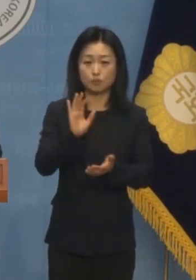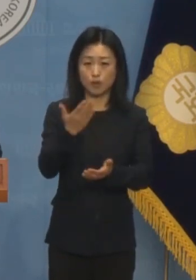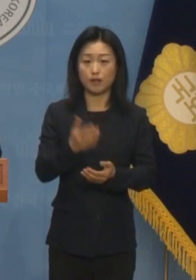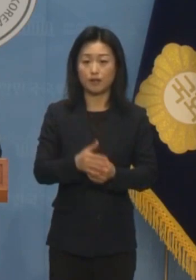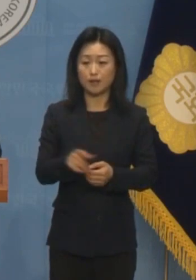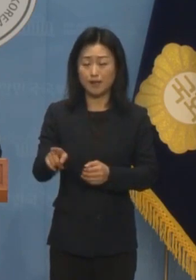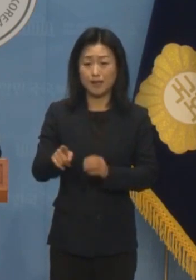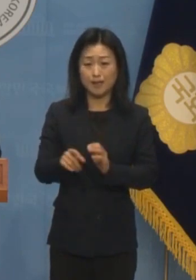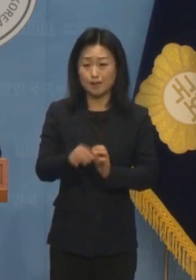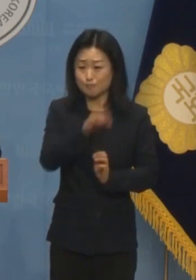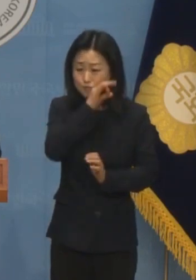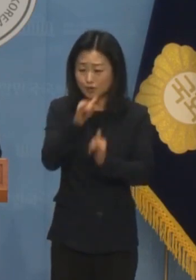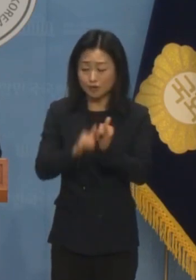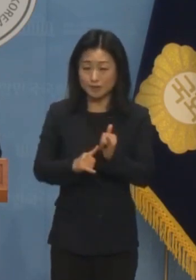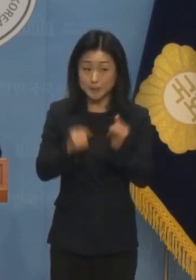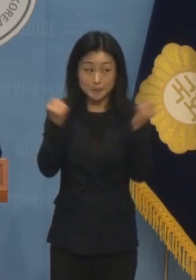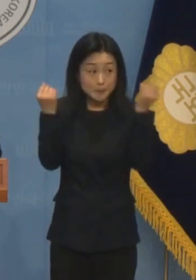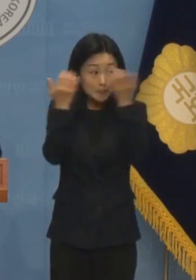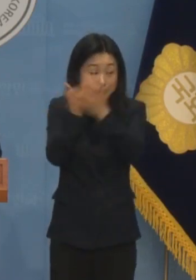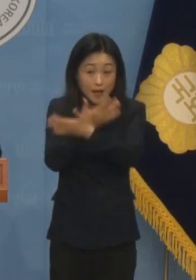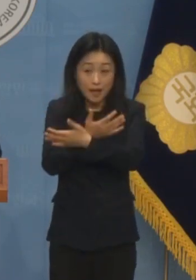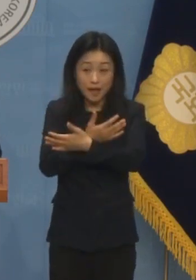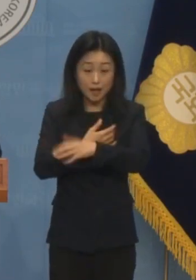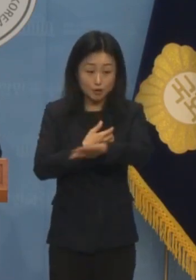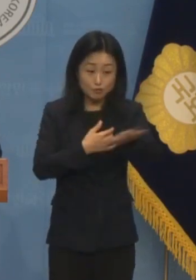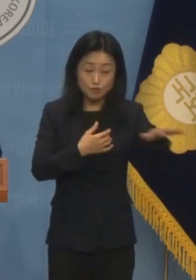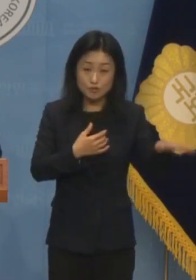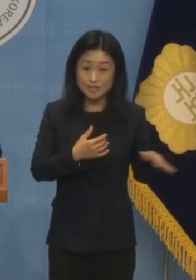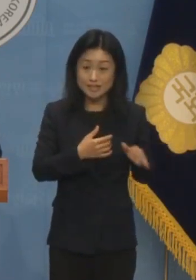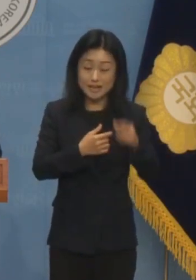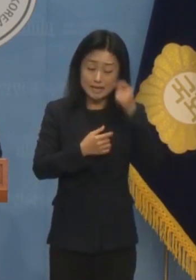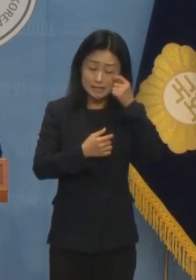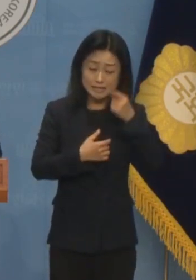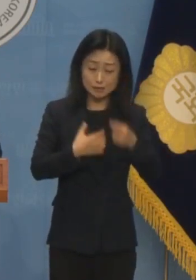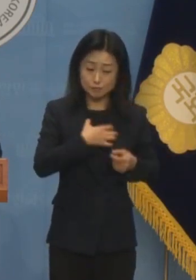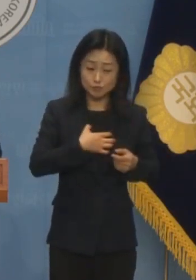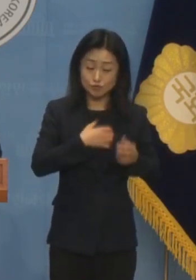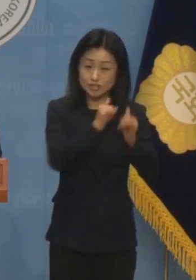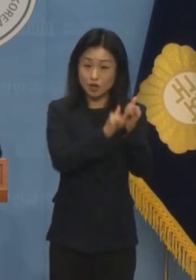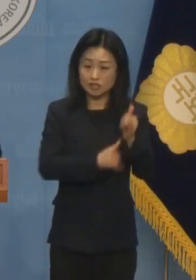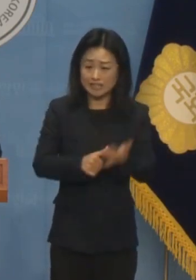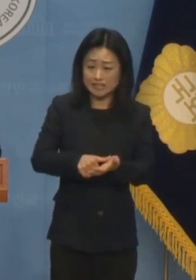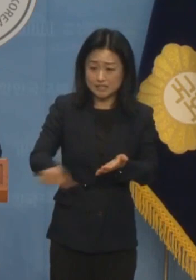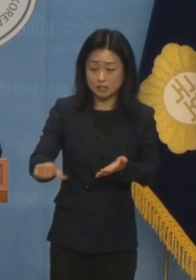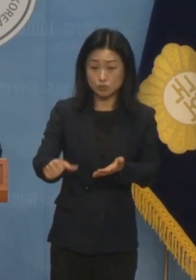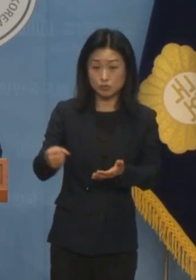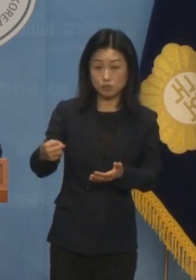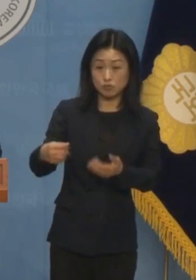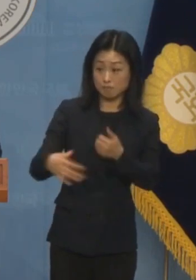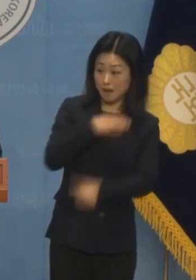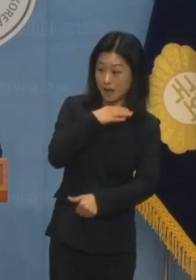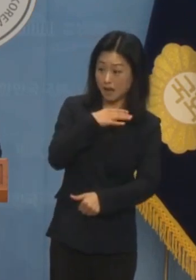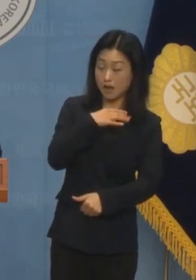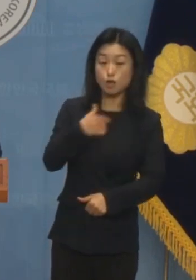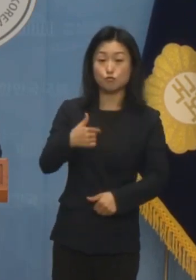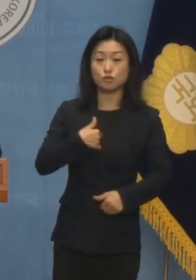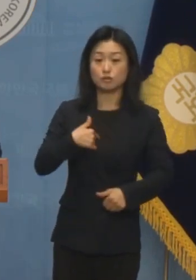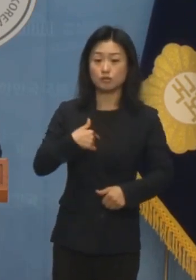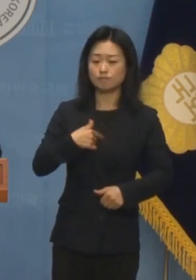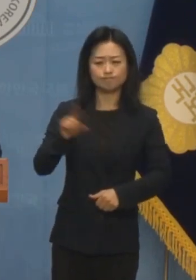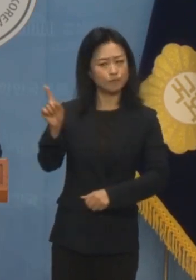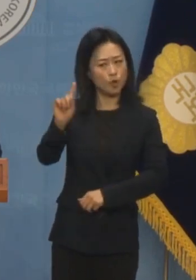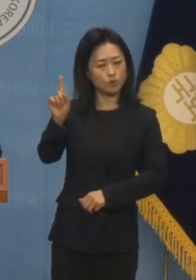감추고 우리의 슬픈 역사를 지우기에 몰두한다면 당당하게 우리도 노라고 말할 수